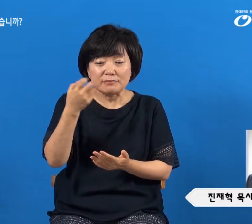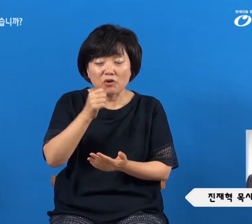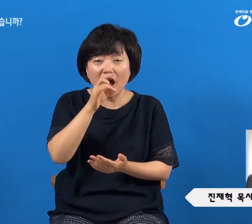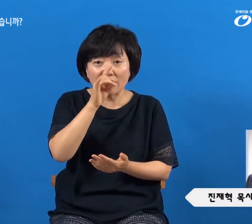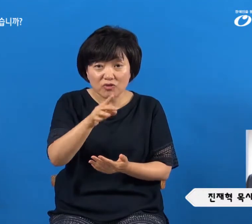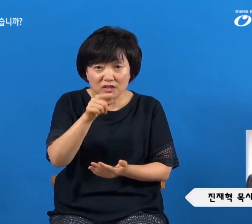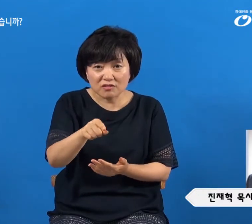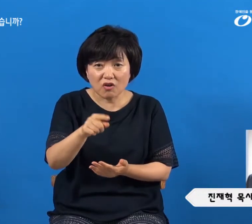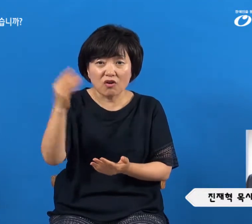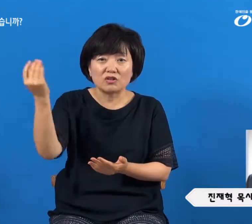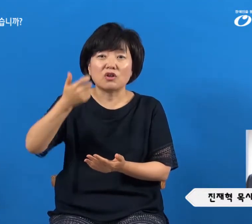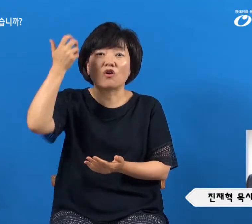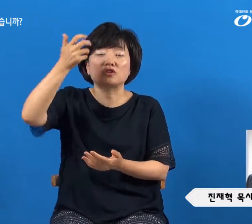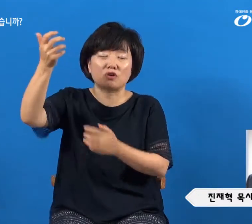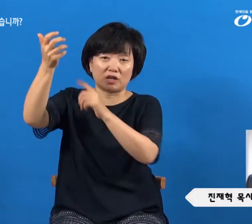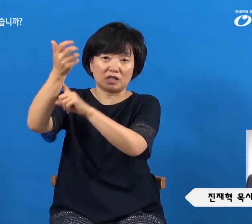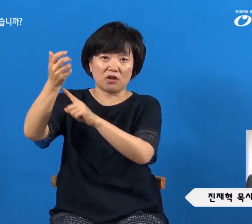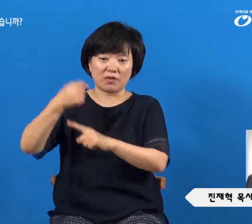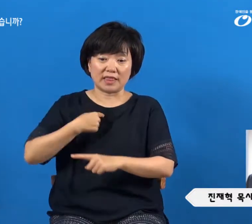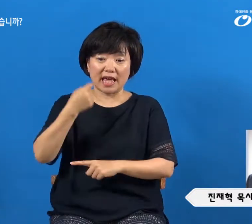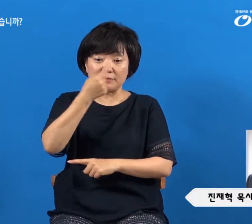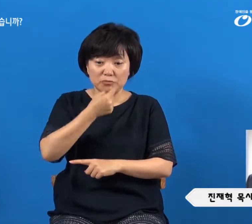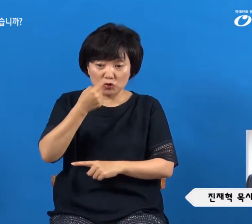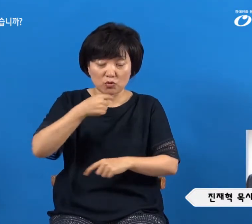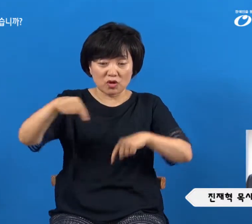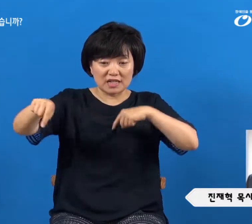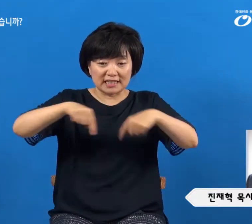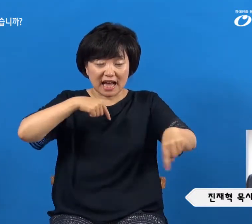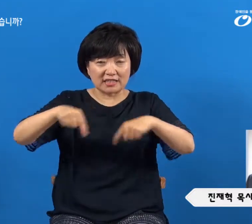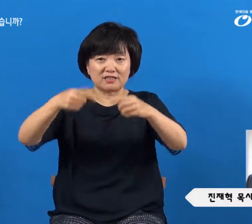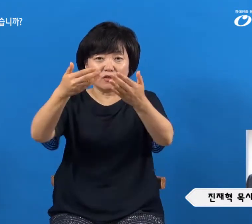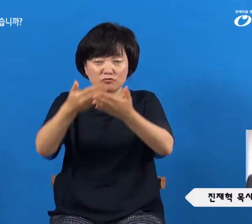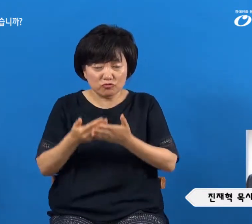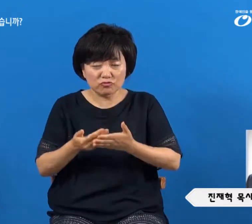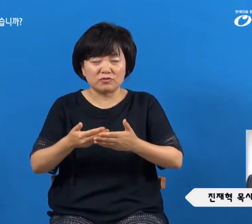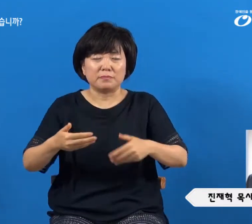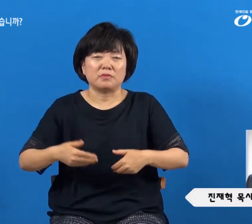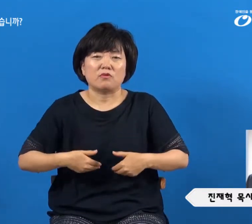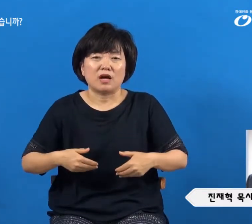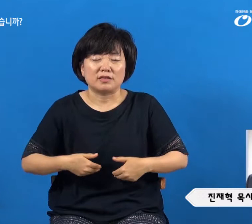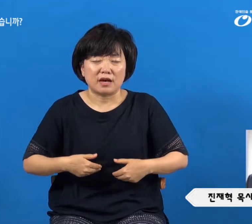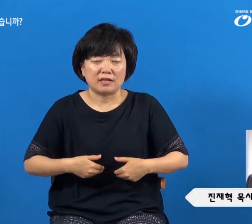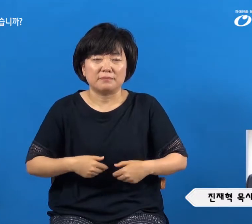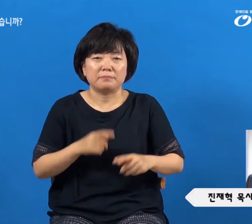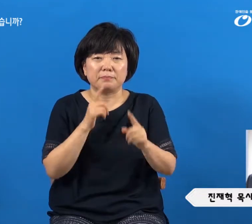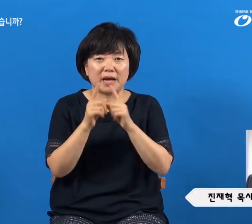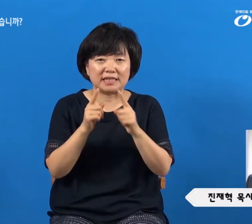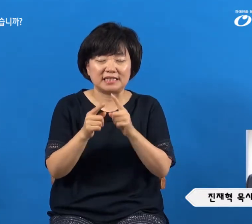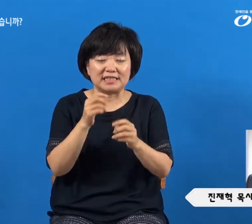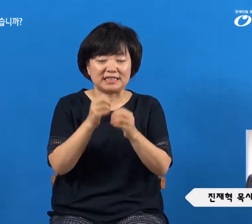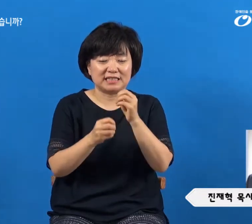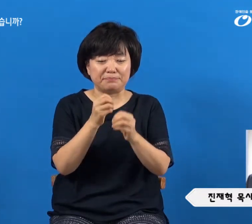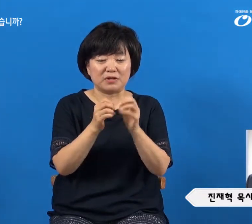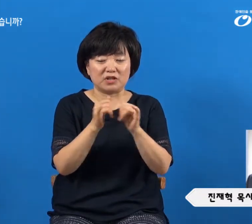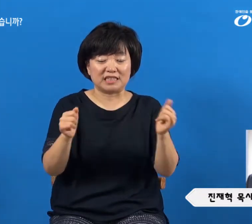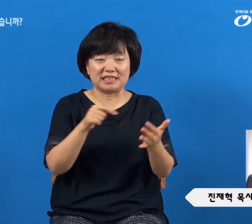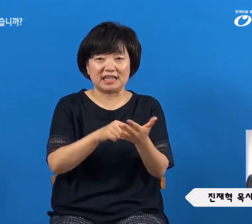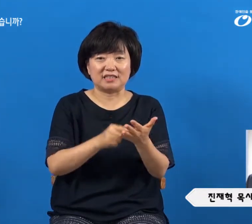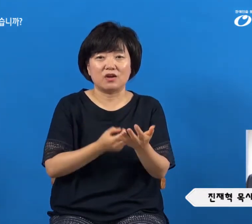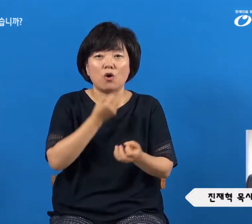것, 성령께서 내 입술을 다스려야 한다는 사실을 시편